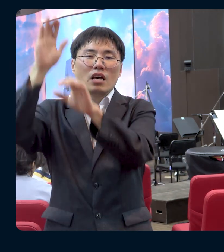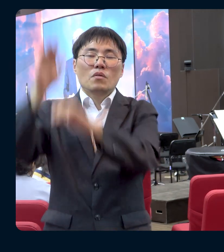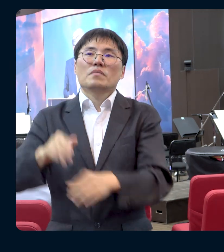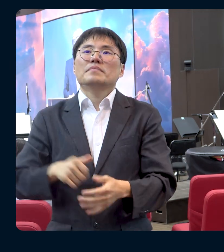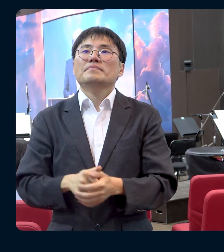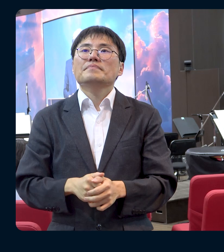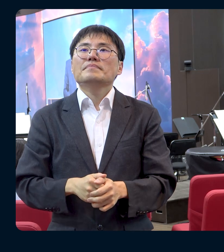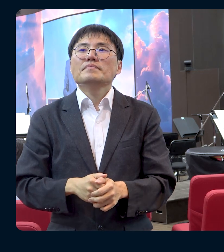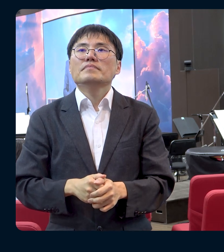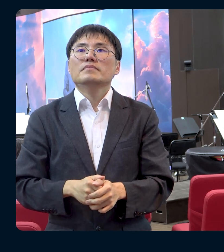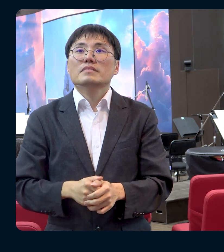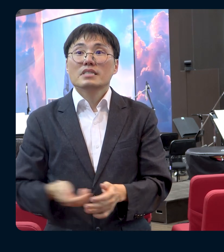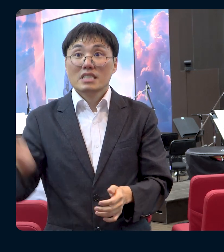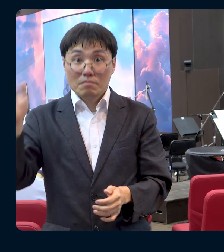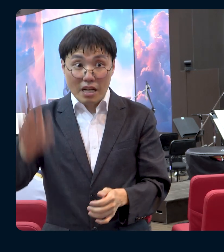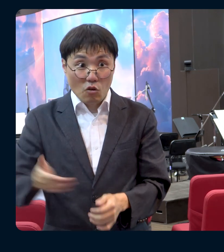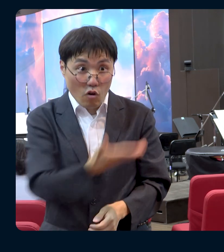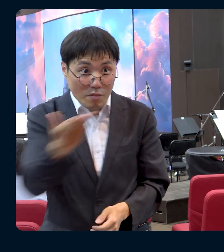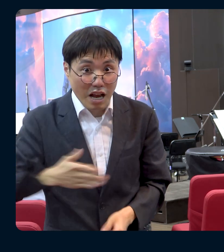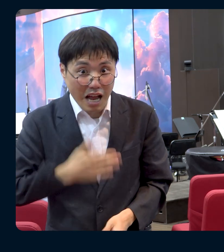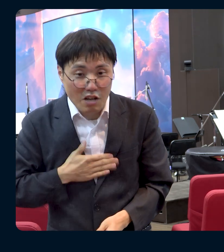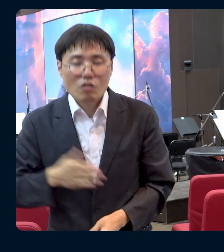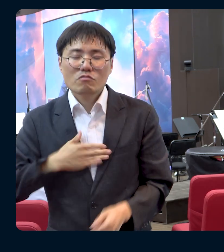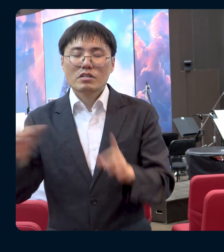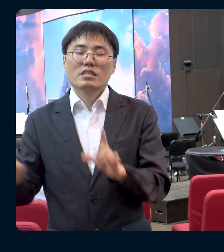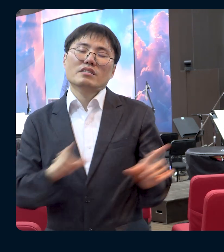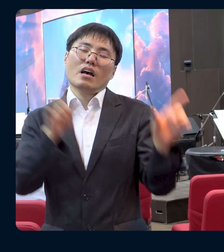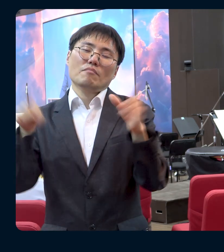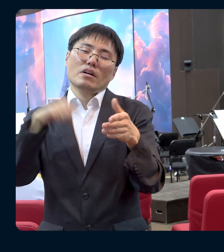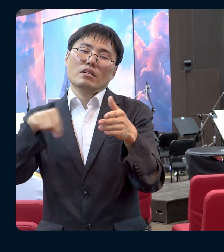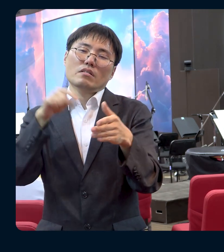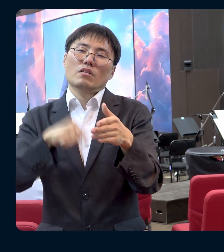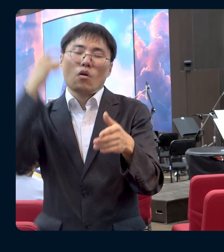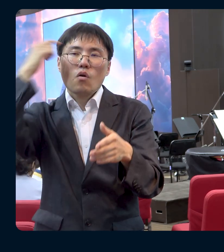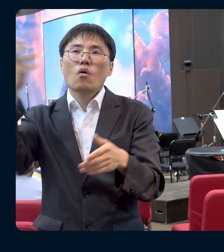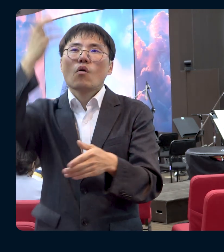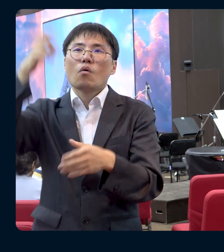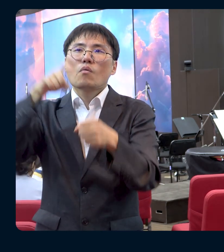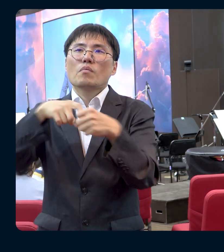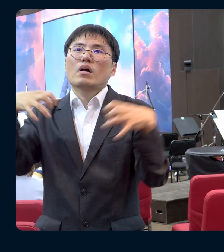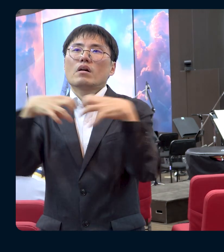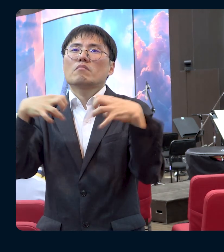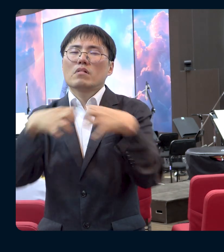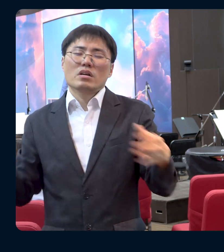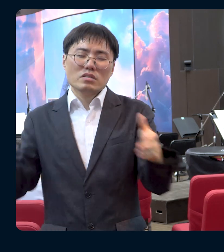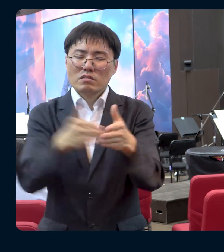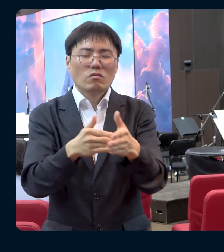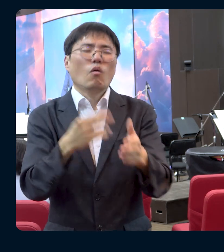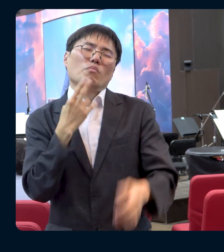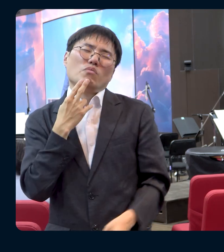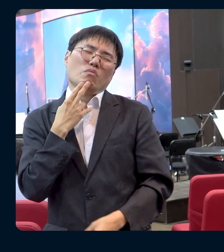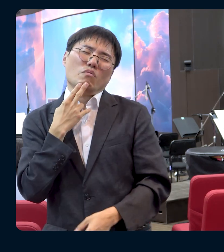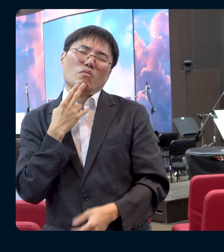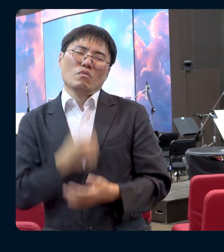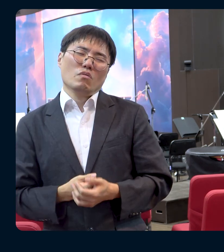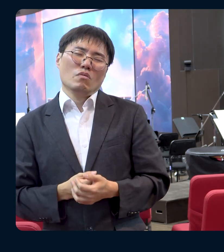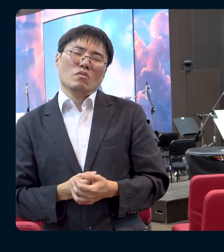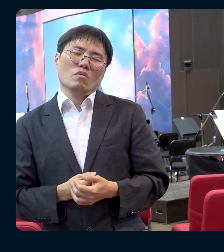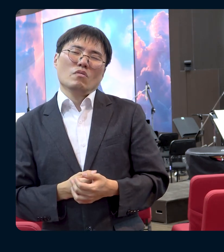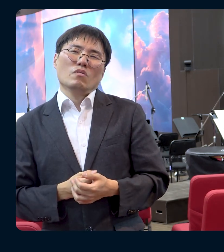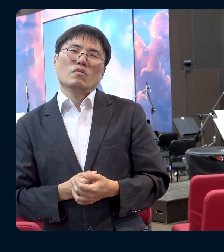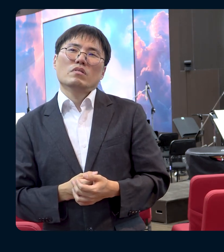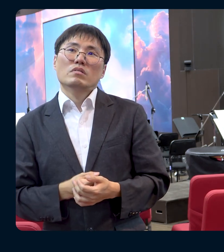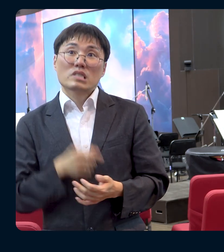이야기입니다. 그러나 여러분 아시죠? 우리 삶의 영적인 싸움은 끝이 안 나는